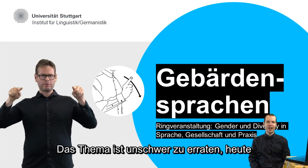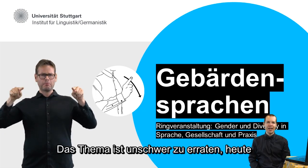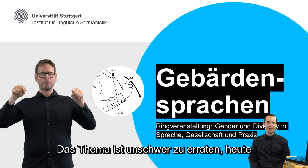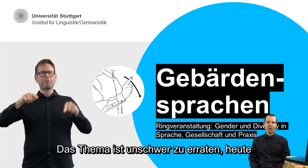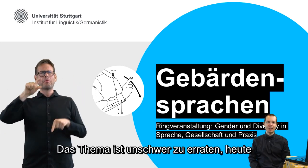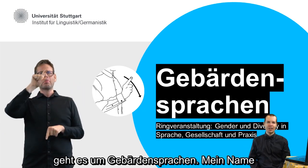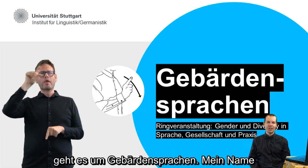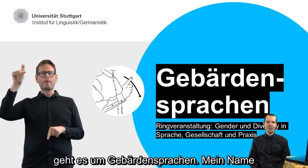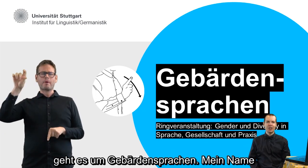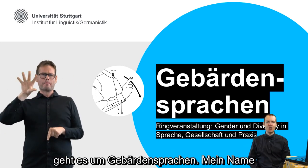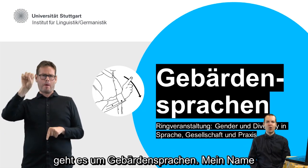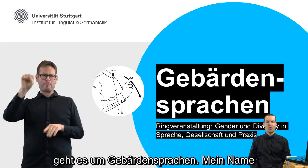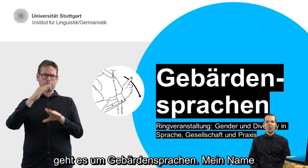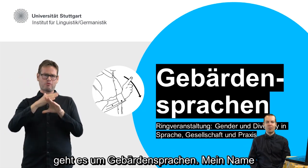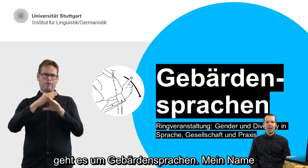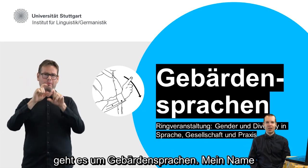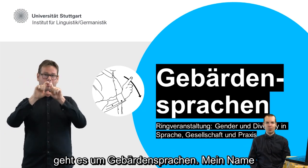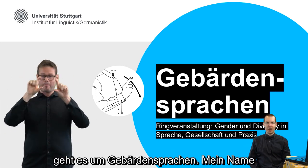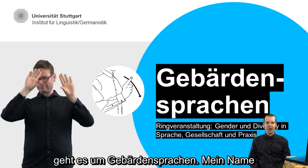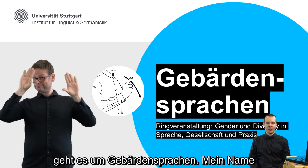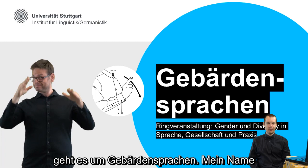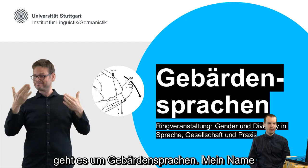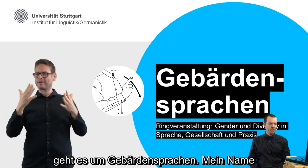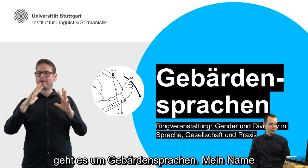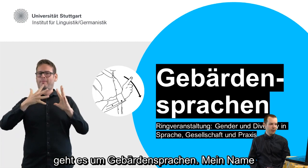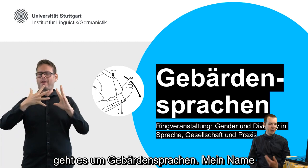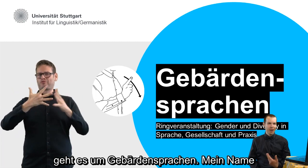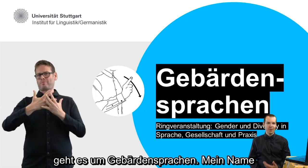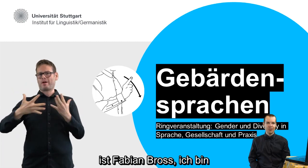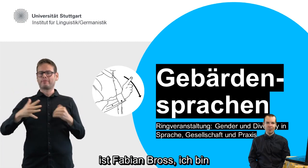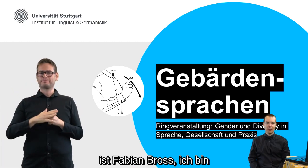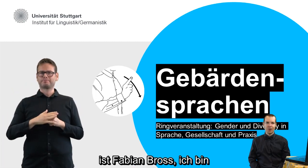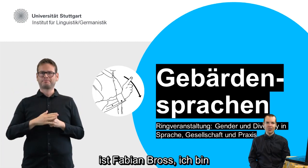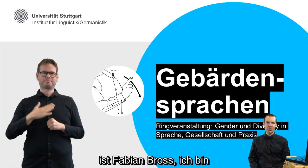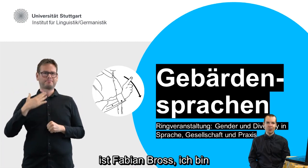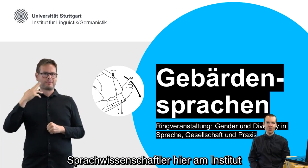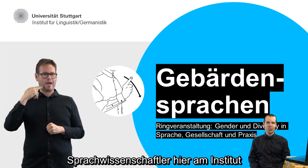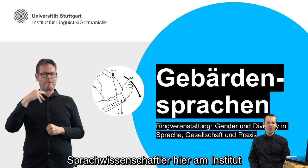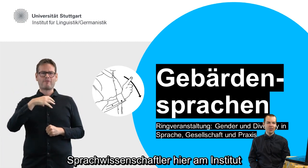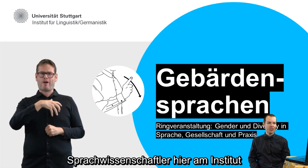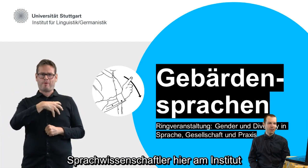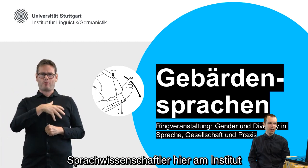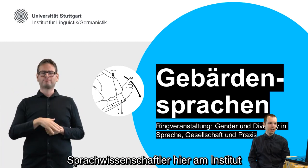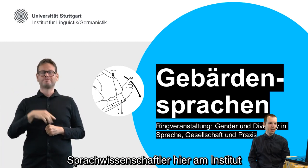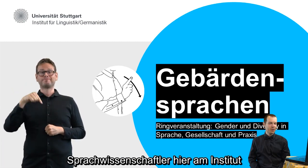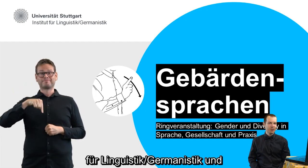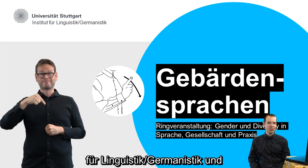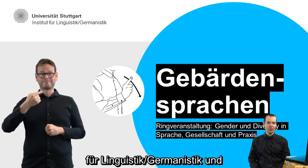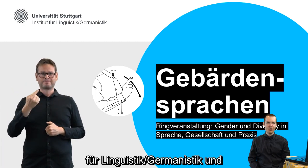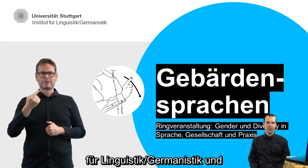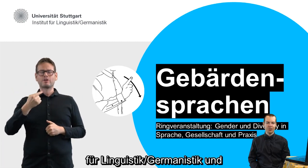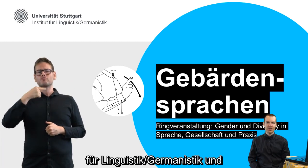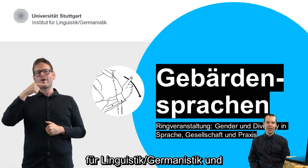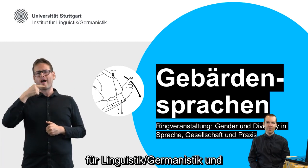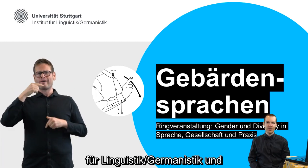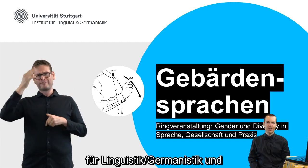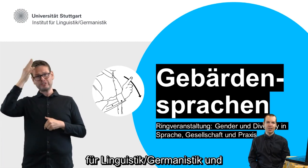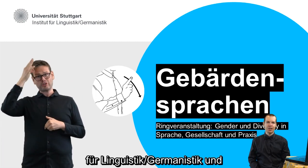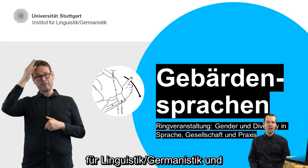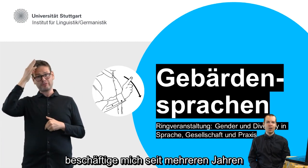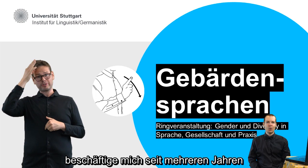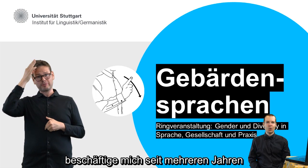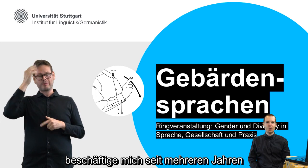unschwer zu erraten, heute geht es um Gebärdensprache. Mein Name ist Fabian Bross, ich bin Sprachwissenschaftler hier am Institut für Linguistic